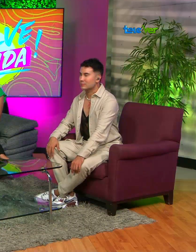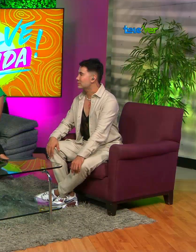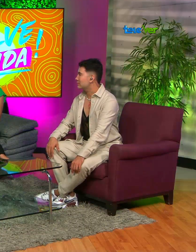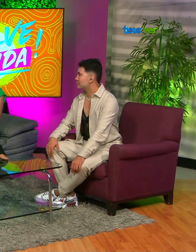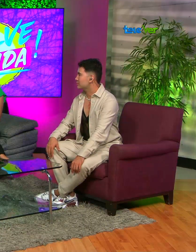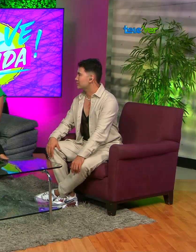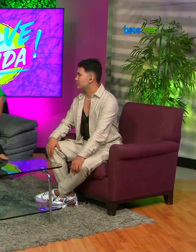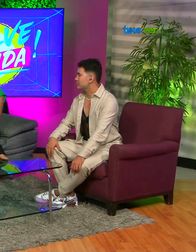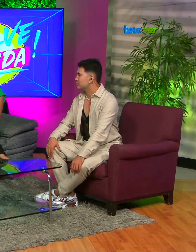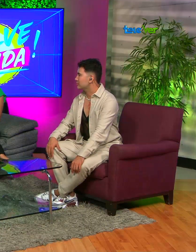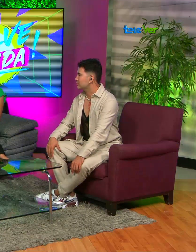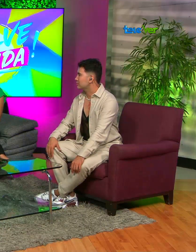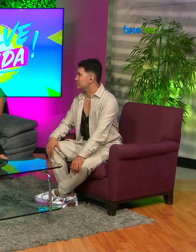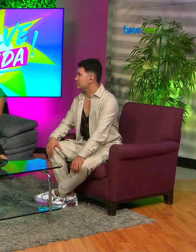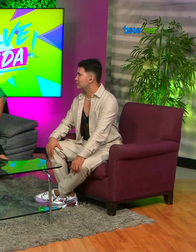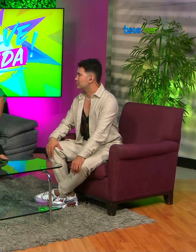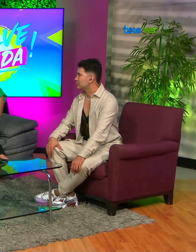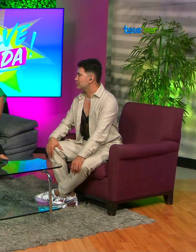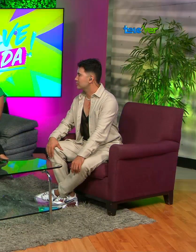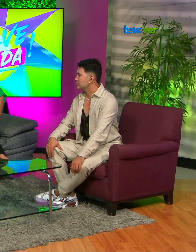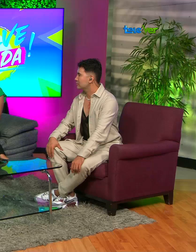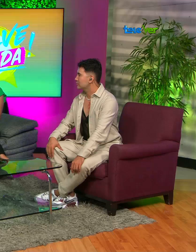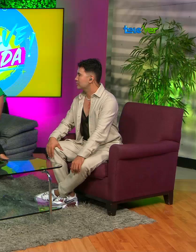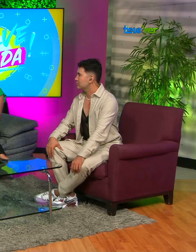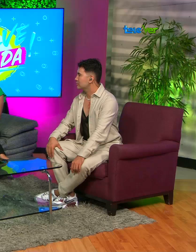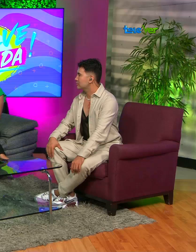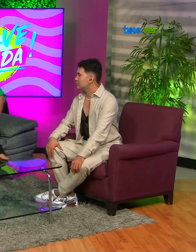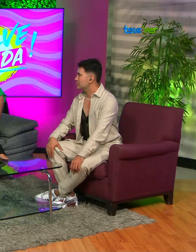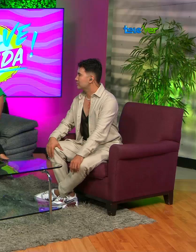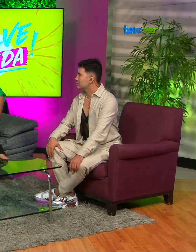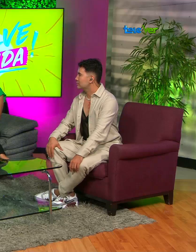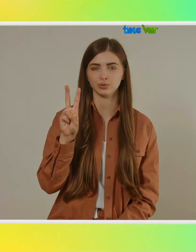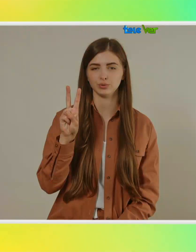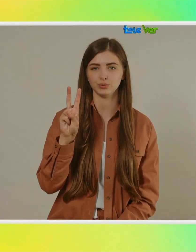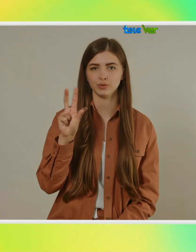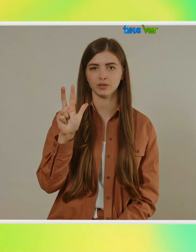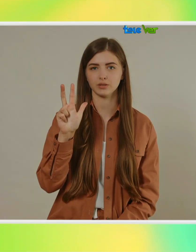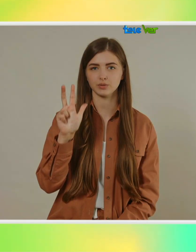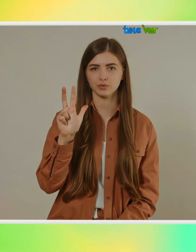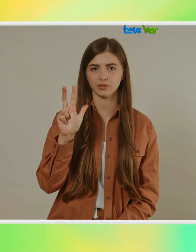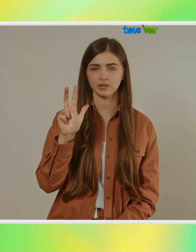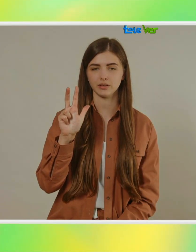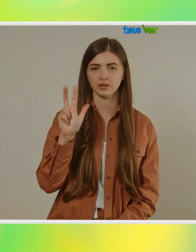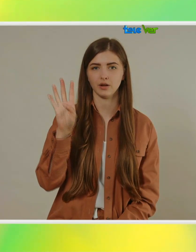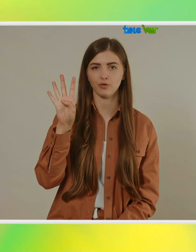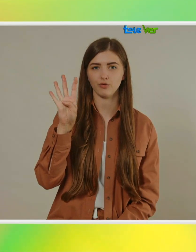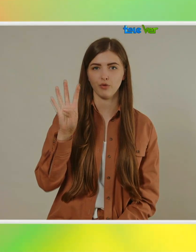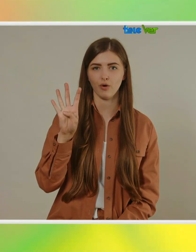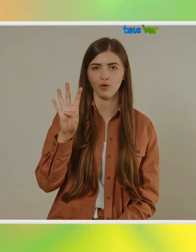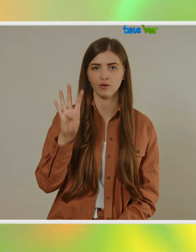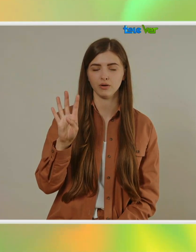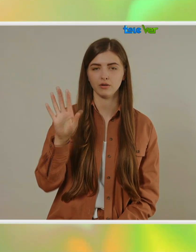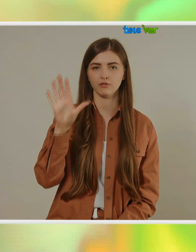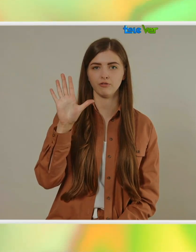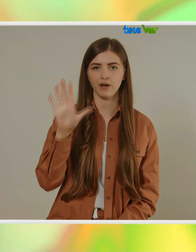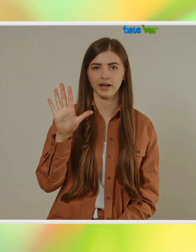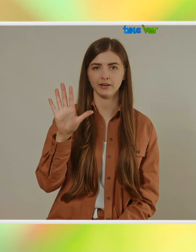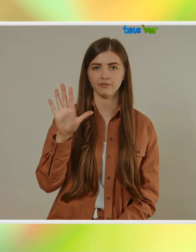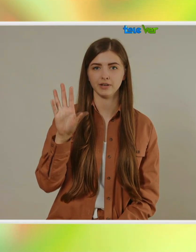banquetas haya accesos para menos válidos, también a lo mejor un lenguaje básico de señas, porque pues hay que ser inclusivos. Y es que me dicen que es